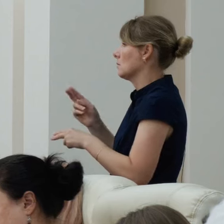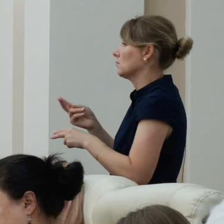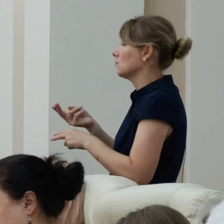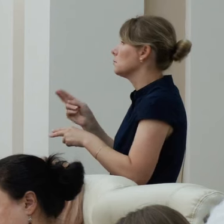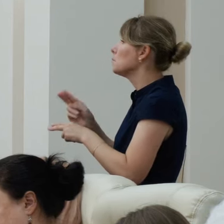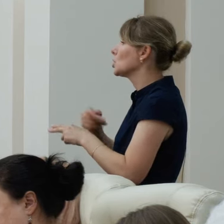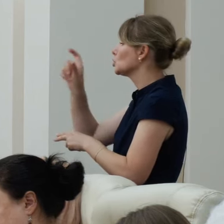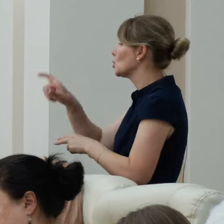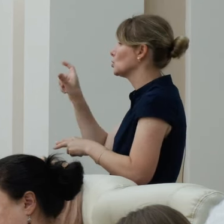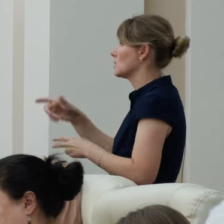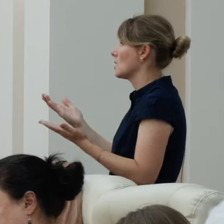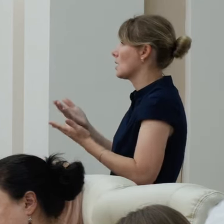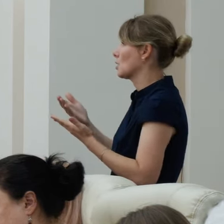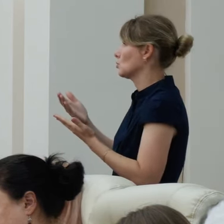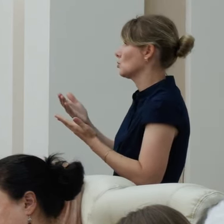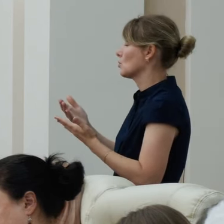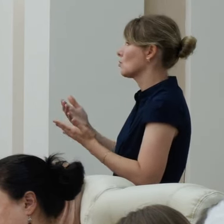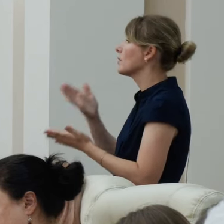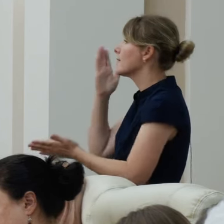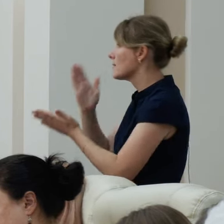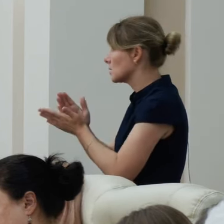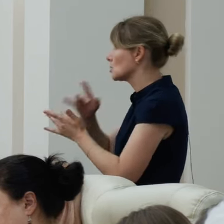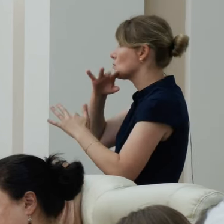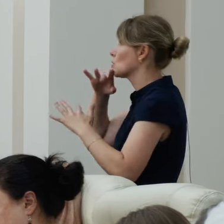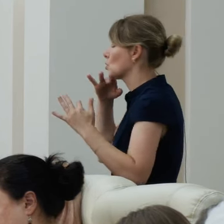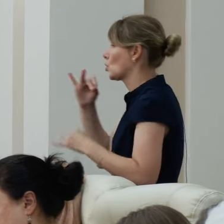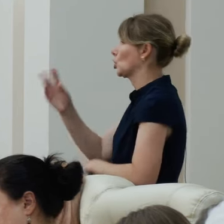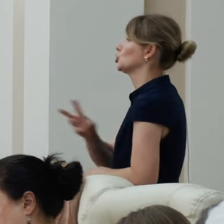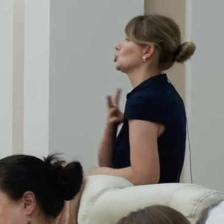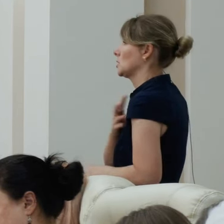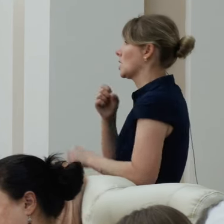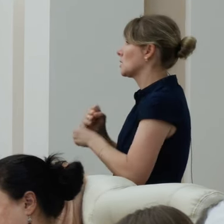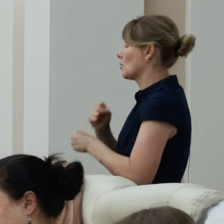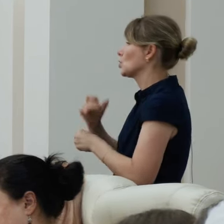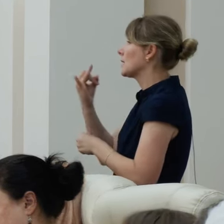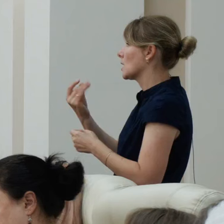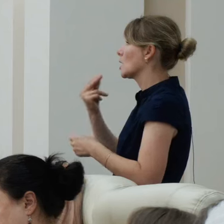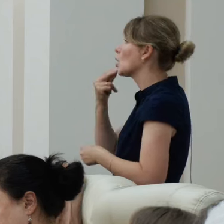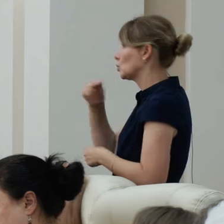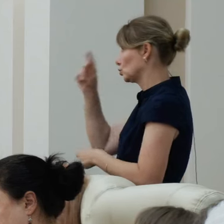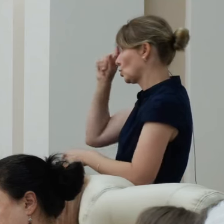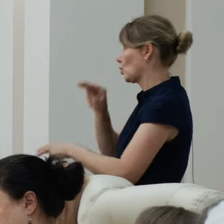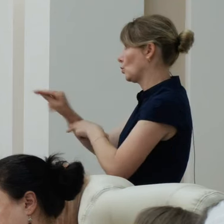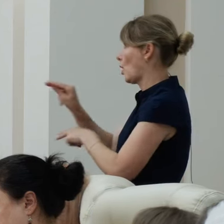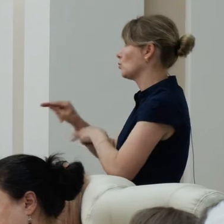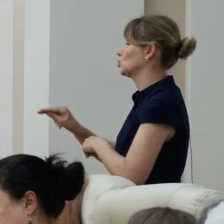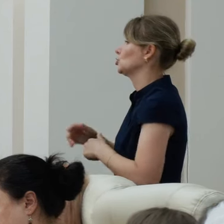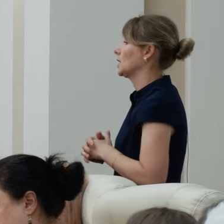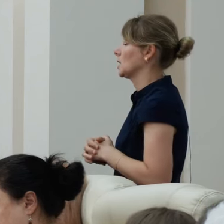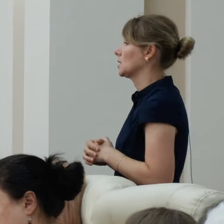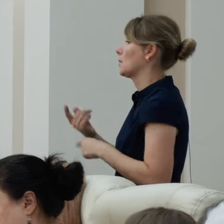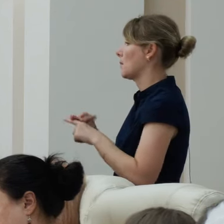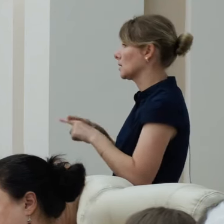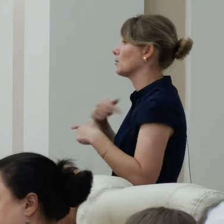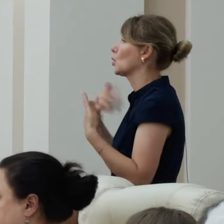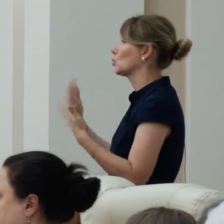care este suficient, este motivat și este bine calificat. Și din acest punct de vedere, deja am demarat